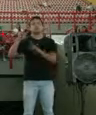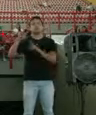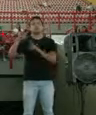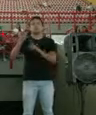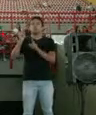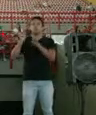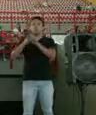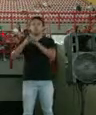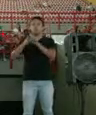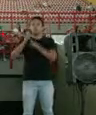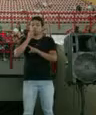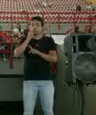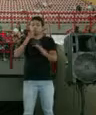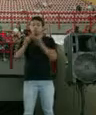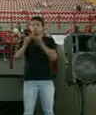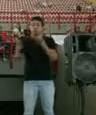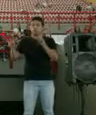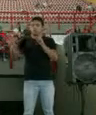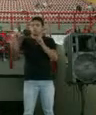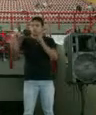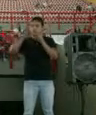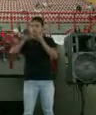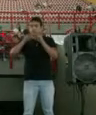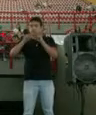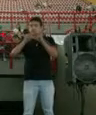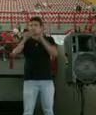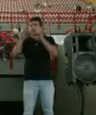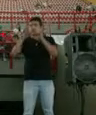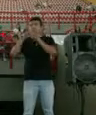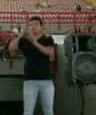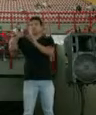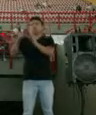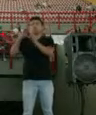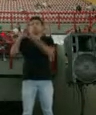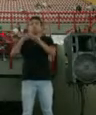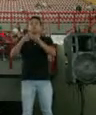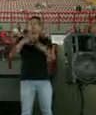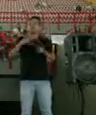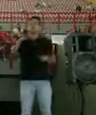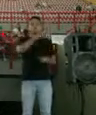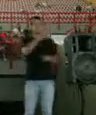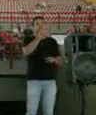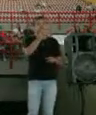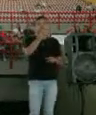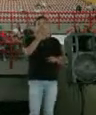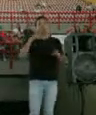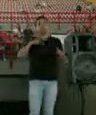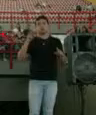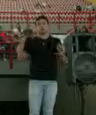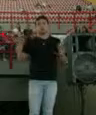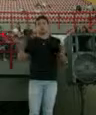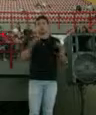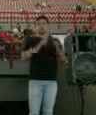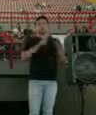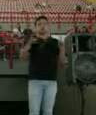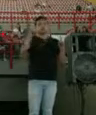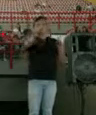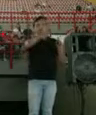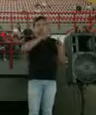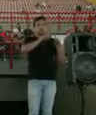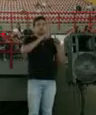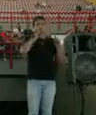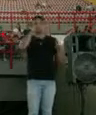mulher tem um ciclo de fertilidade. Não daria certo nós homens termos também um ciclo. Porque